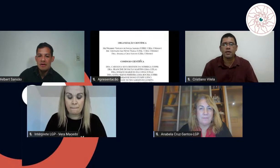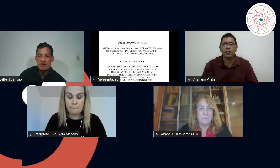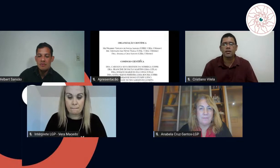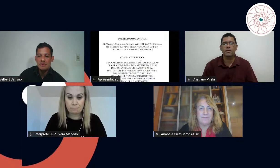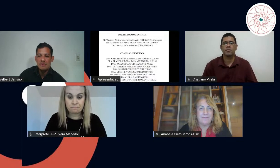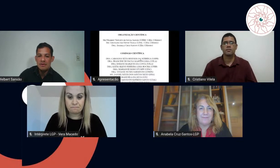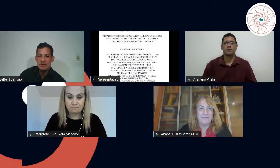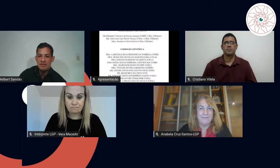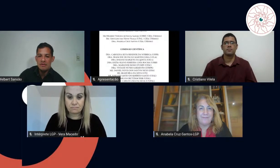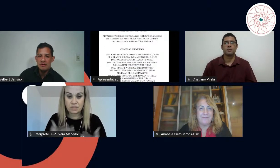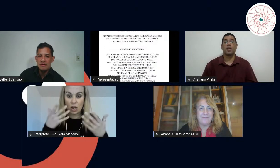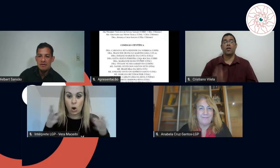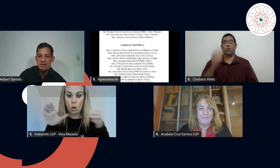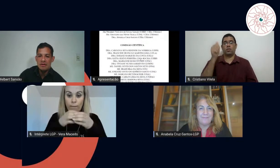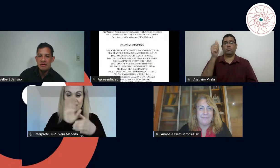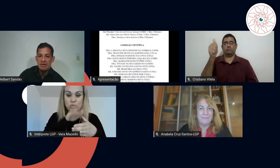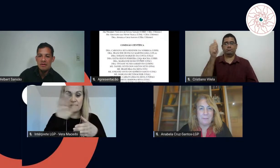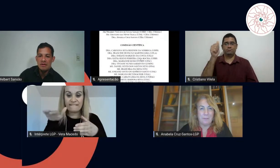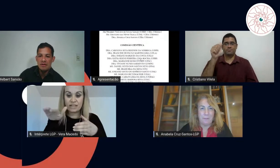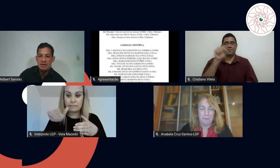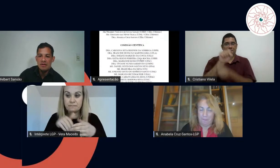E agora a comissão